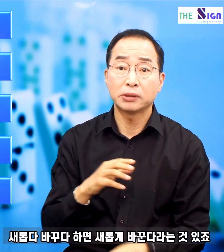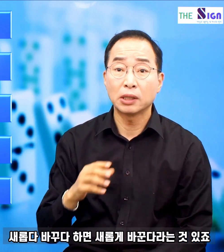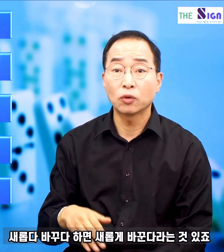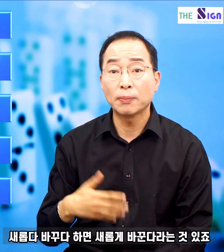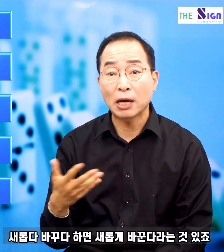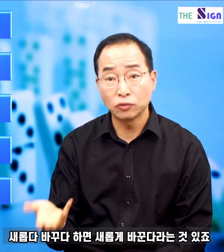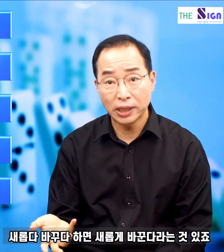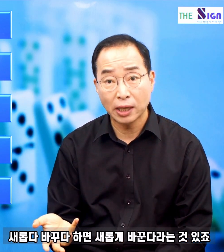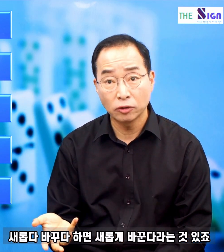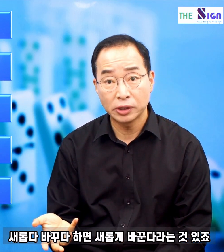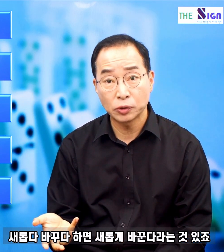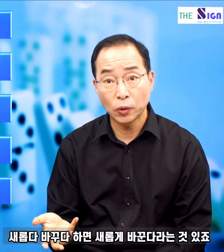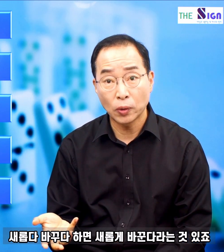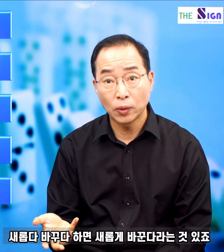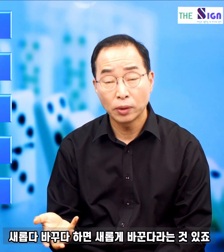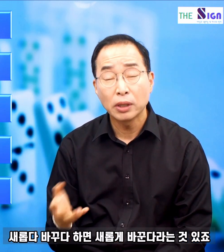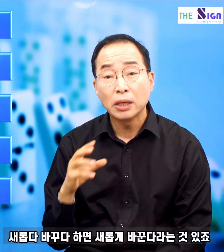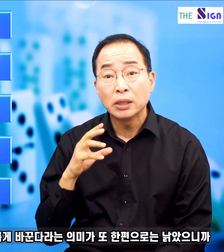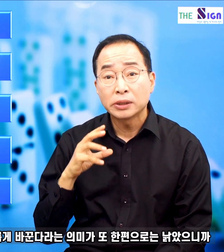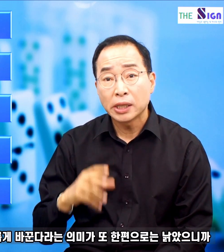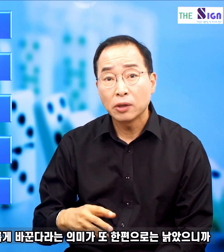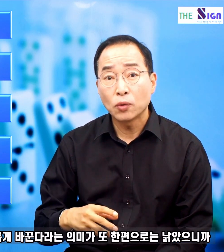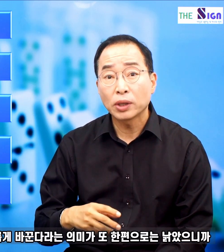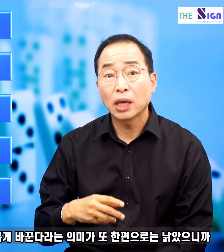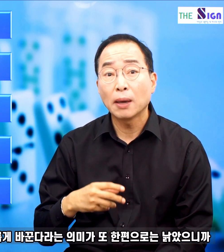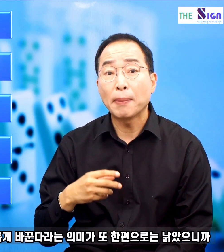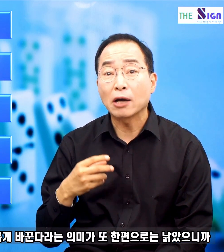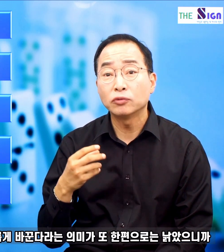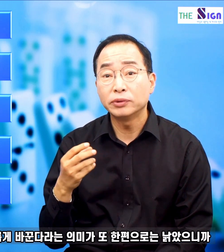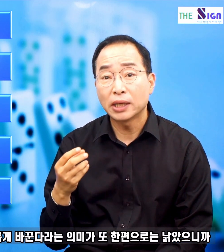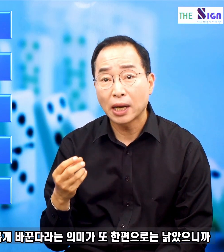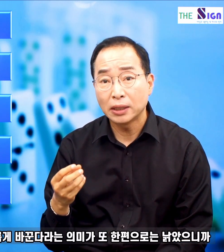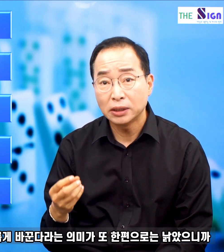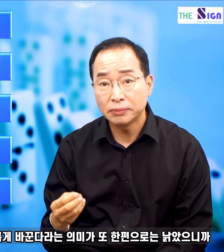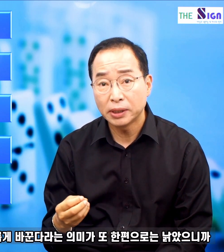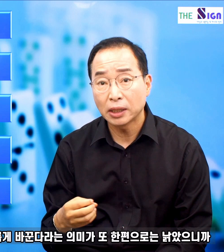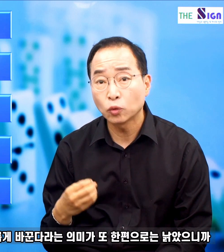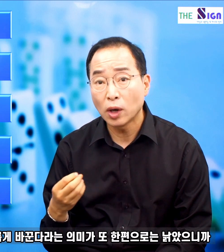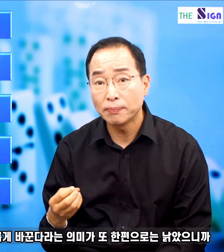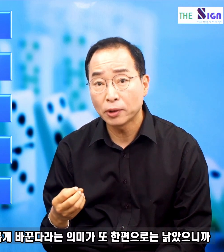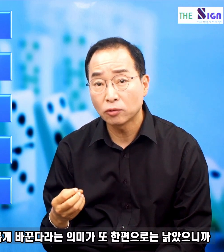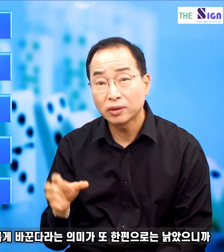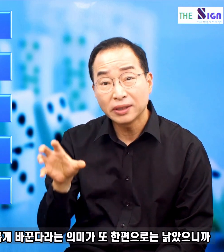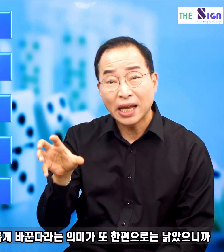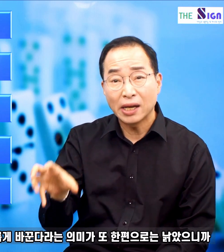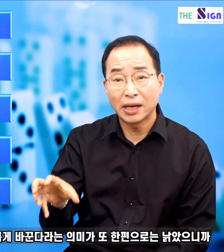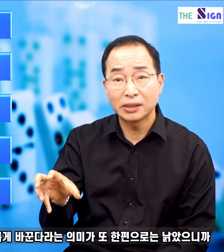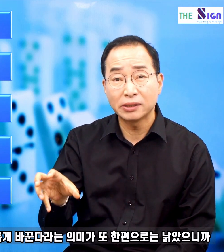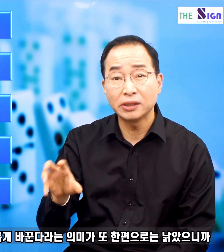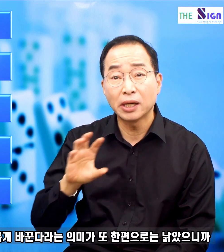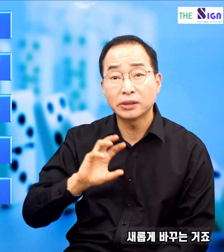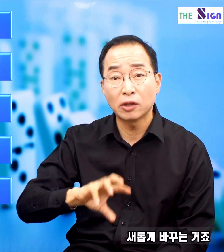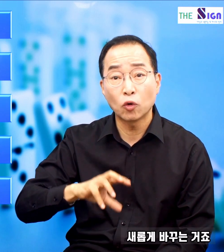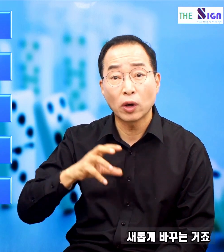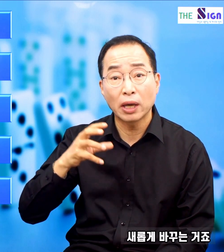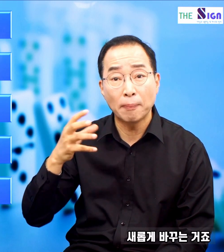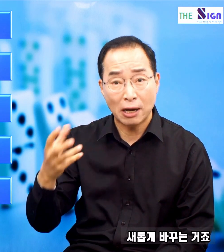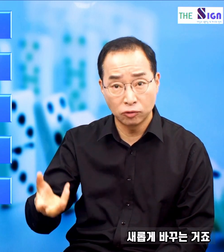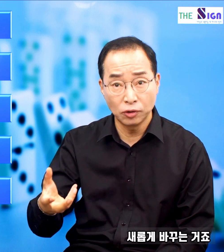새롭게 바꾼다라는 것 있죠. 새롭게 바꾼다라는 의미가 또 한편으로 낡았으니까 새롭게 바꾸는